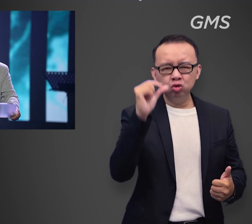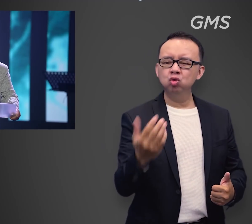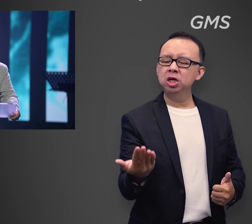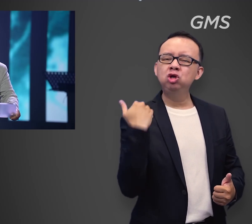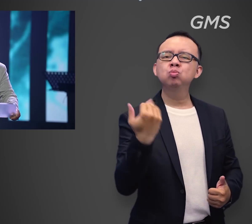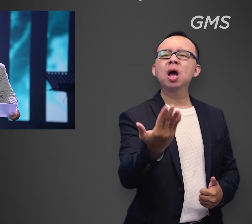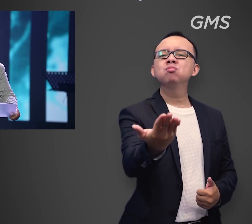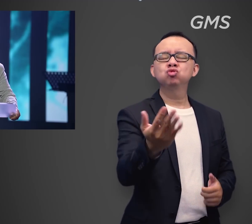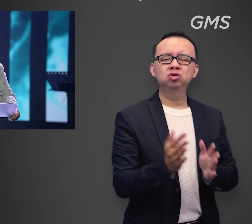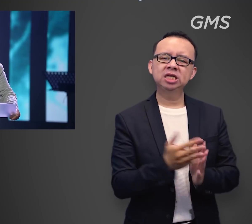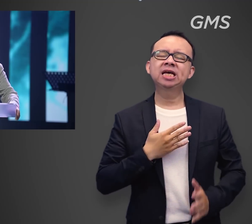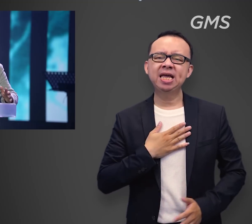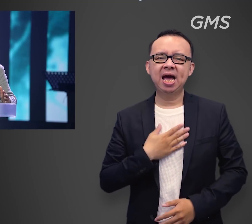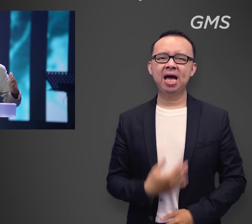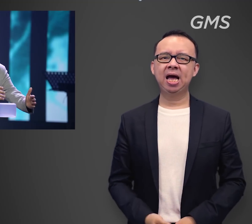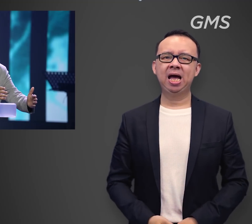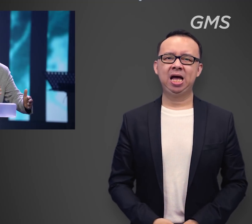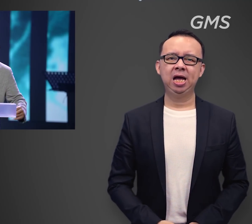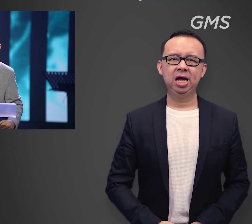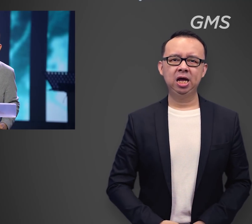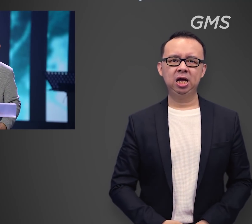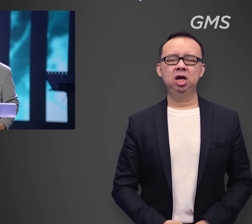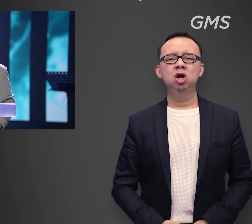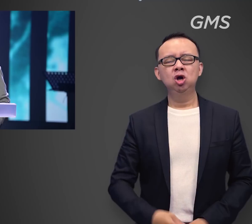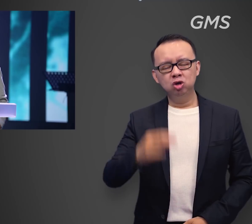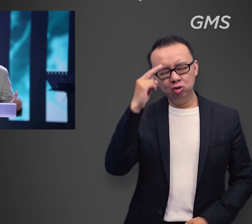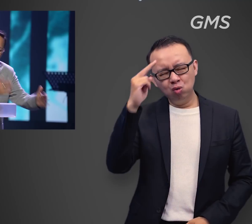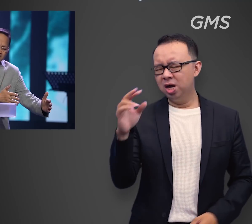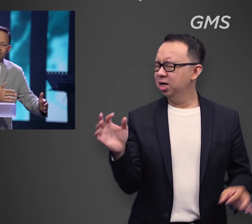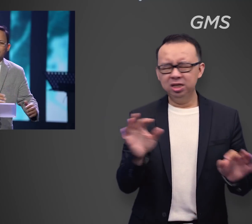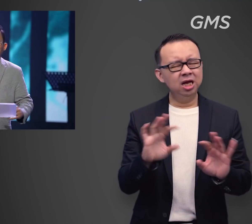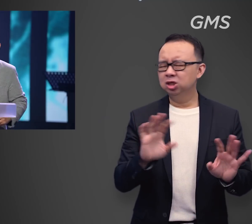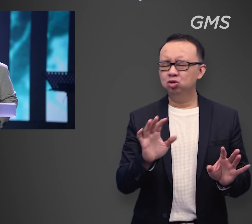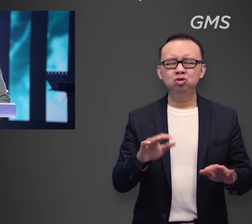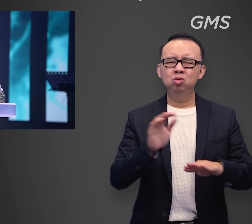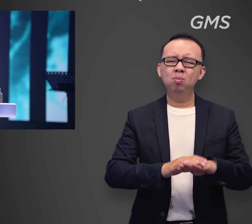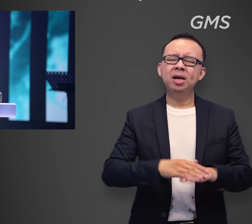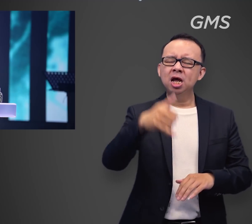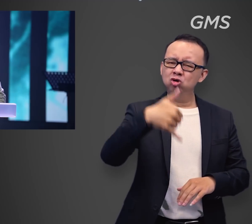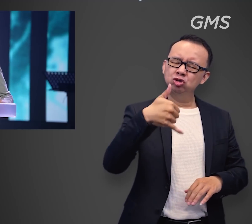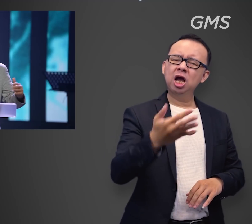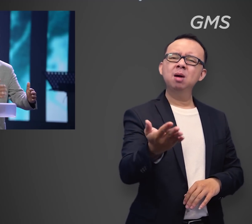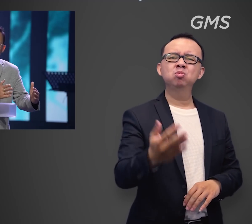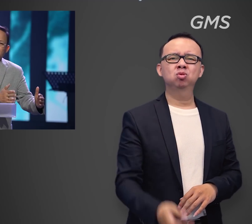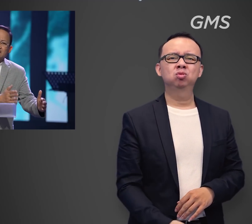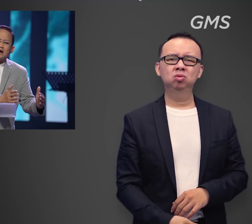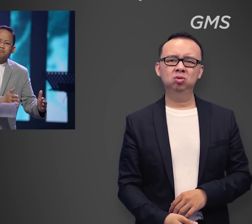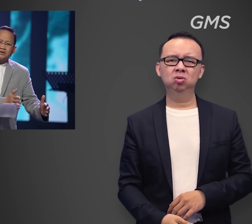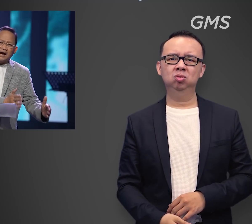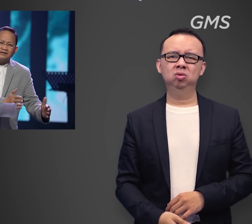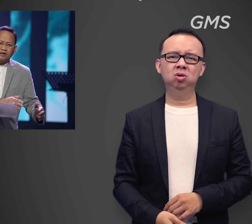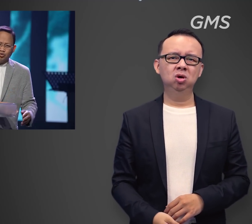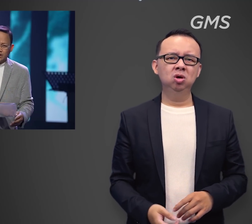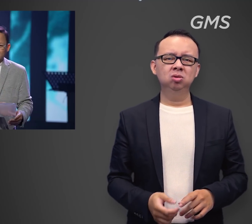saya. Dia tidak setuju dengan dosamu. Dia murka dengan dosamu. Tetapi Tuhan tidak